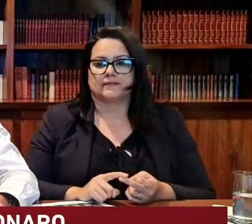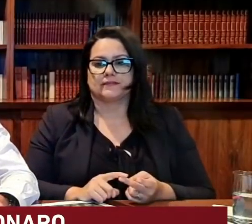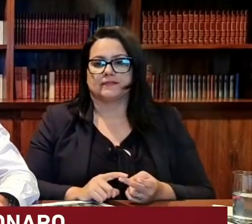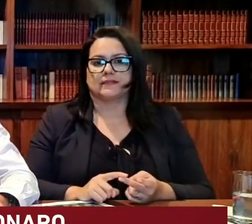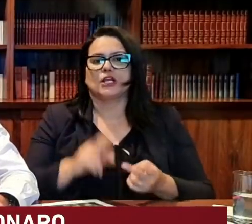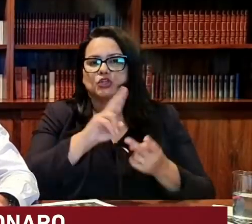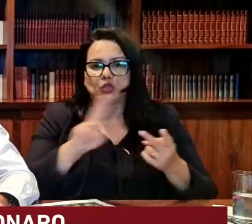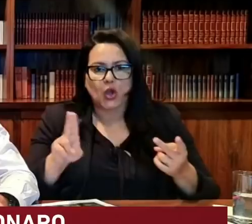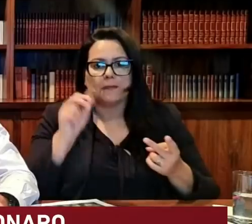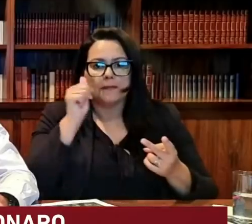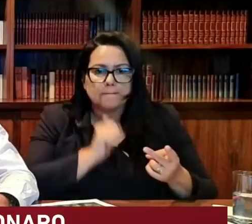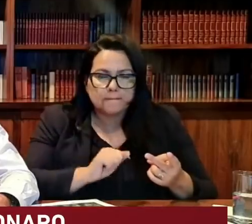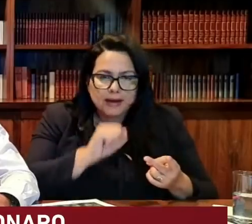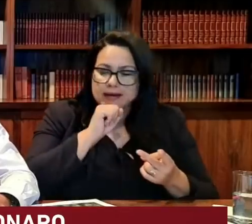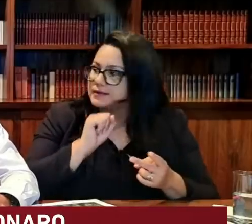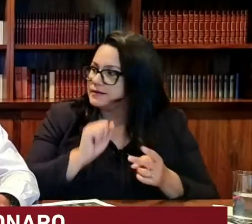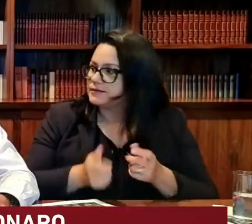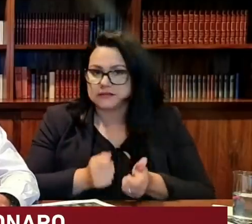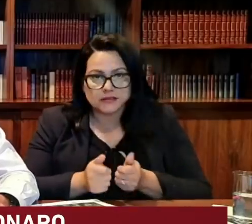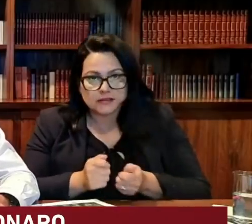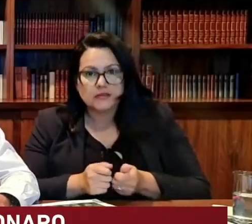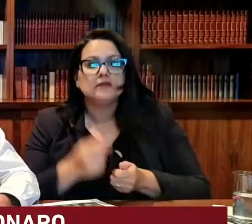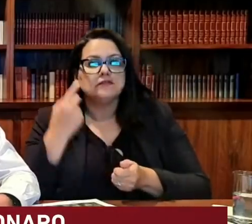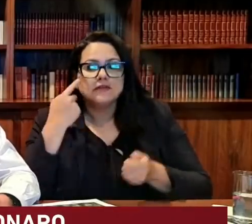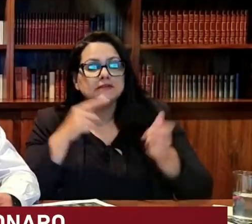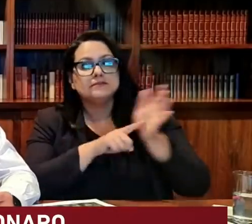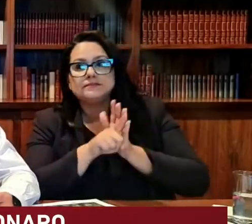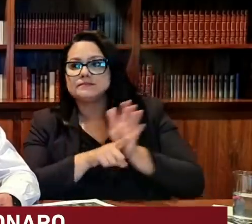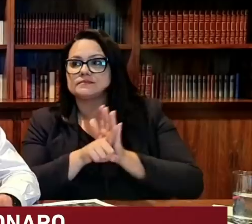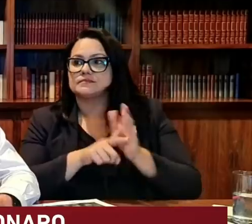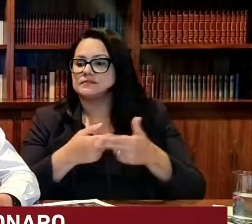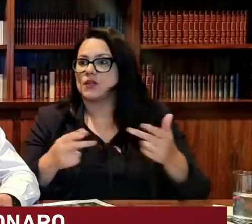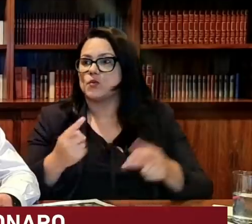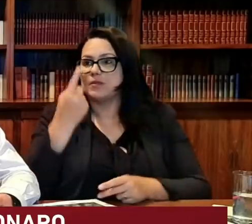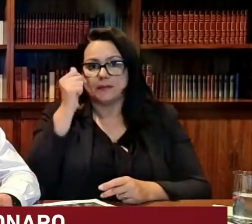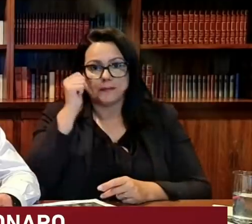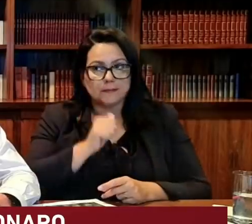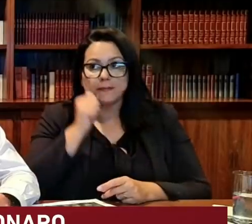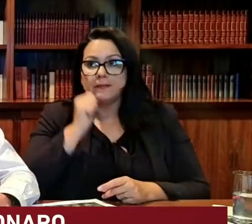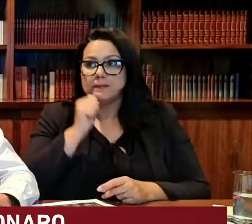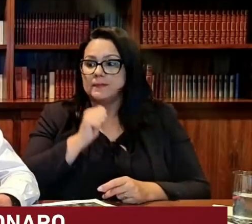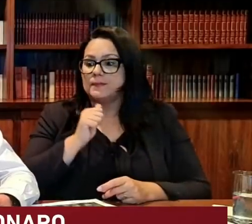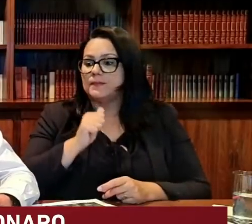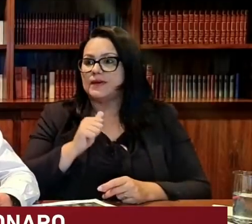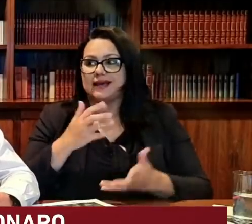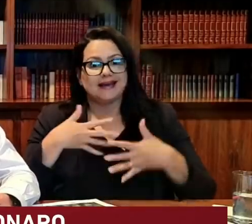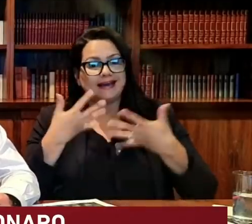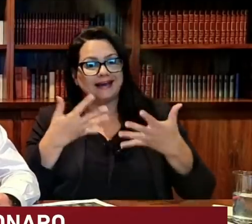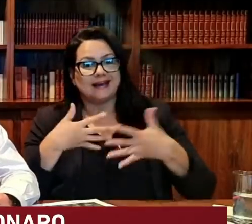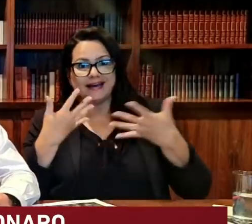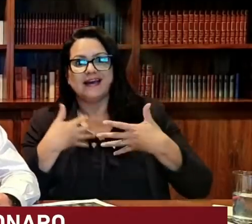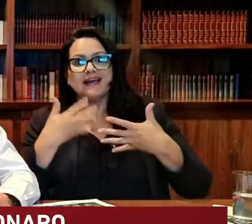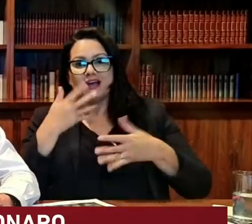nome. Teu CPF e nome da mãe. E ali você vai ver. Então teve uma senhora aqui que ficou